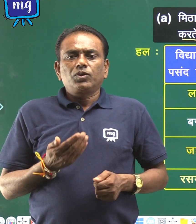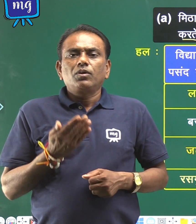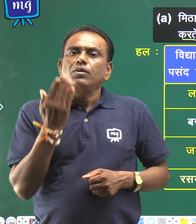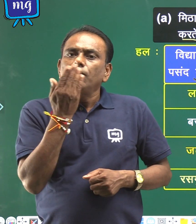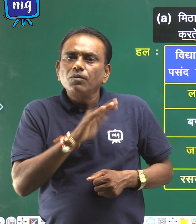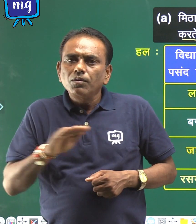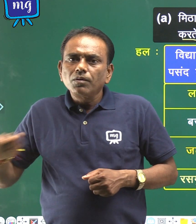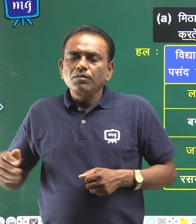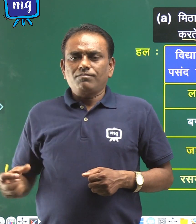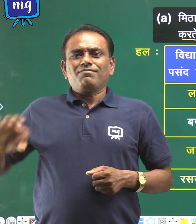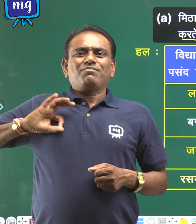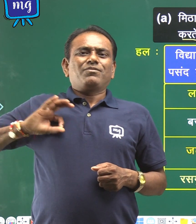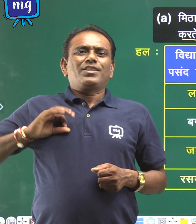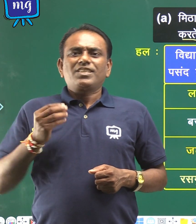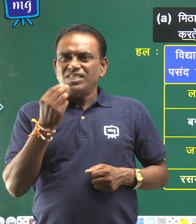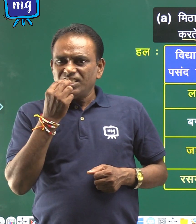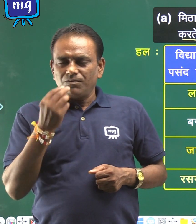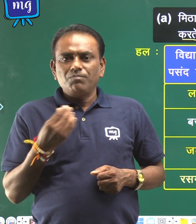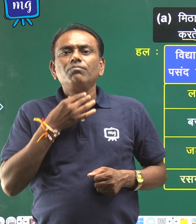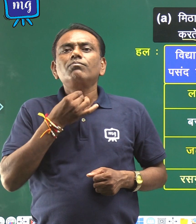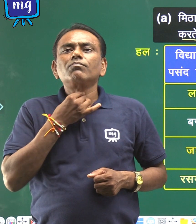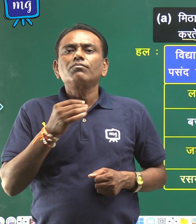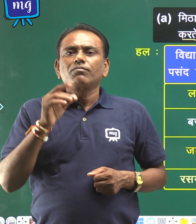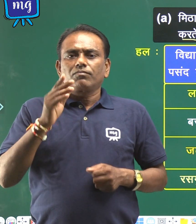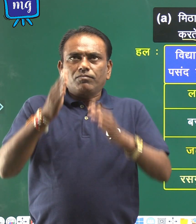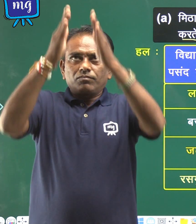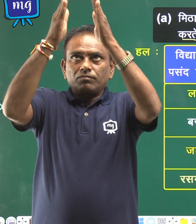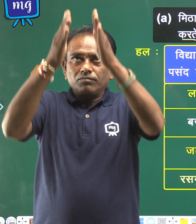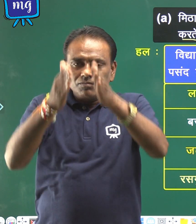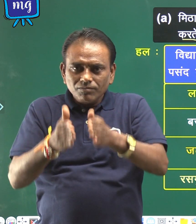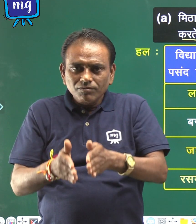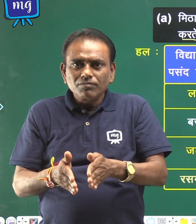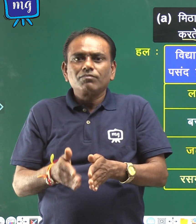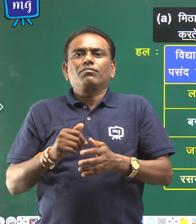विद्यार्थियों के पसंद की मिठाई, ये कॉलम बनाएंगे।